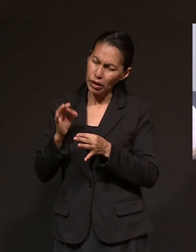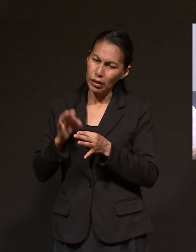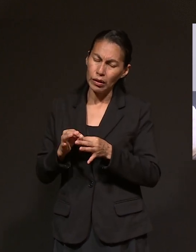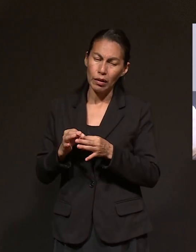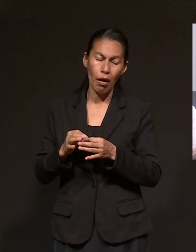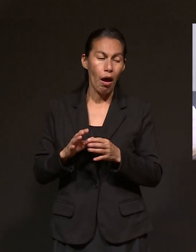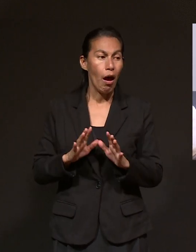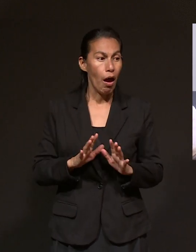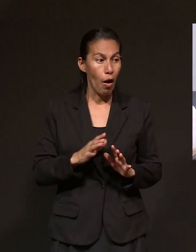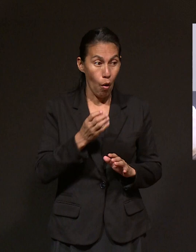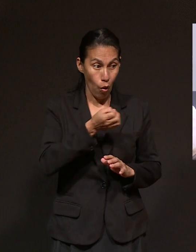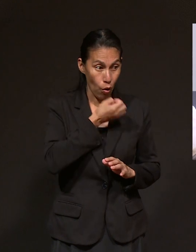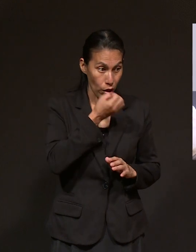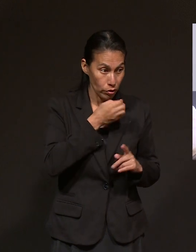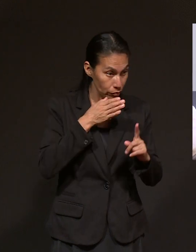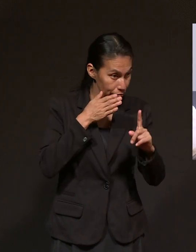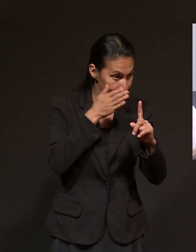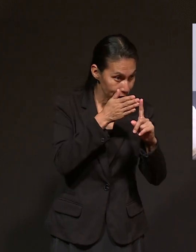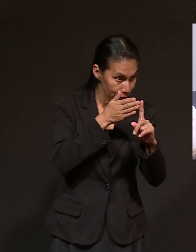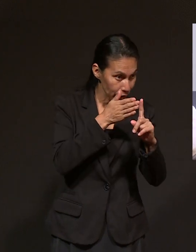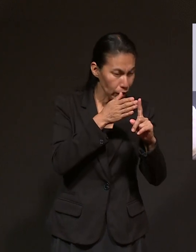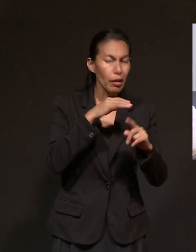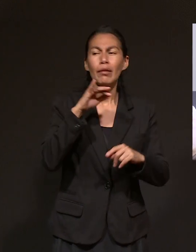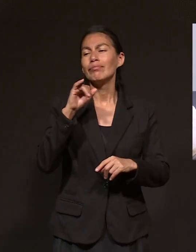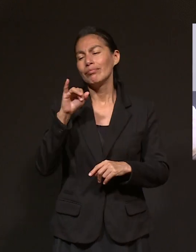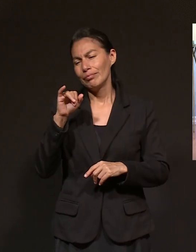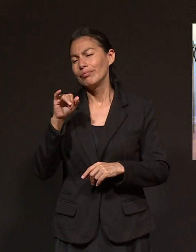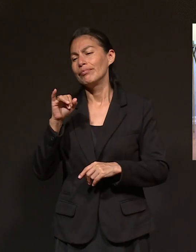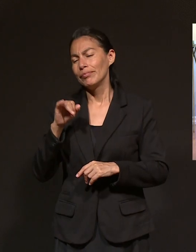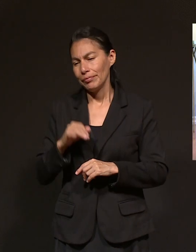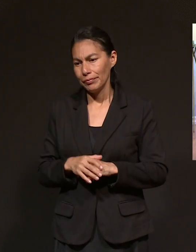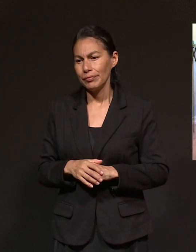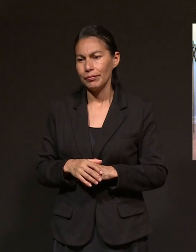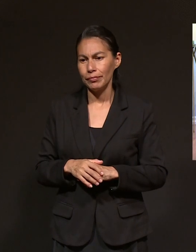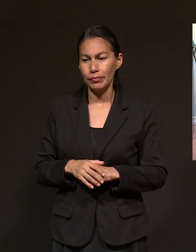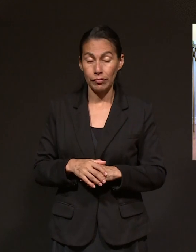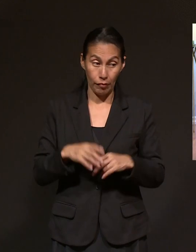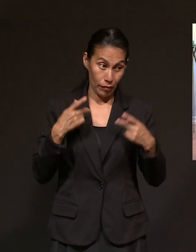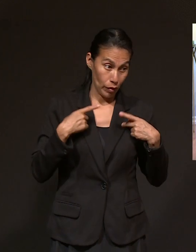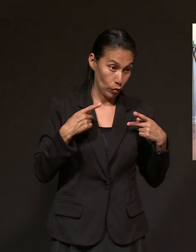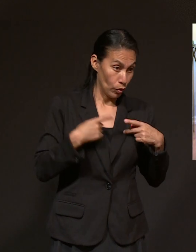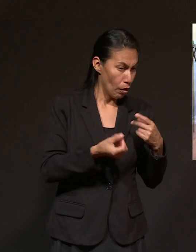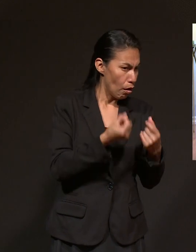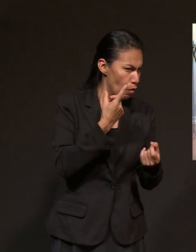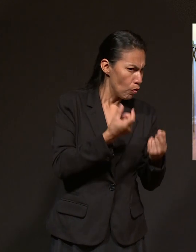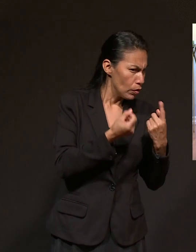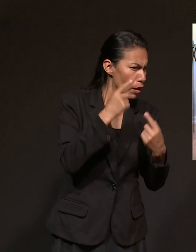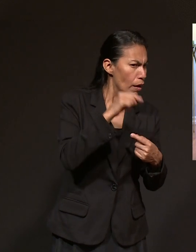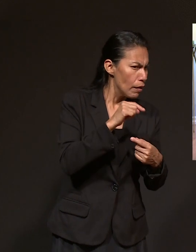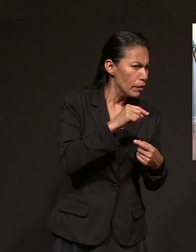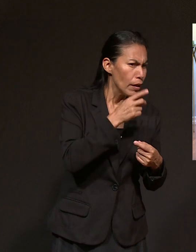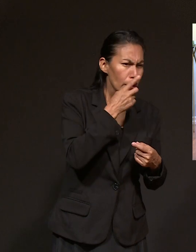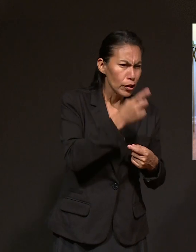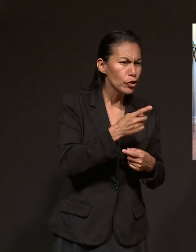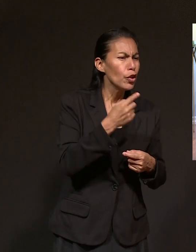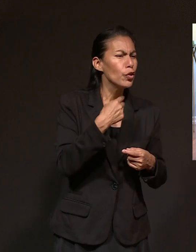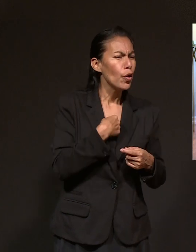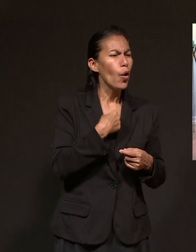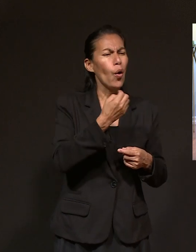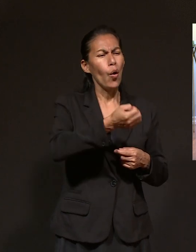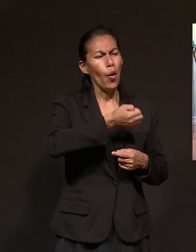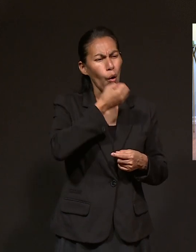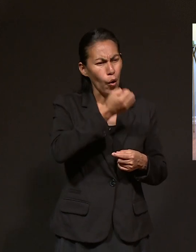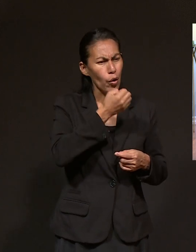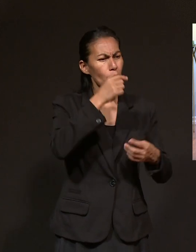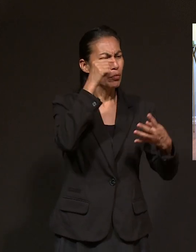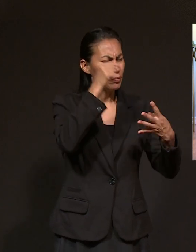O sea, fue una oración bien específica. Específica. Totalmente. Hay personas que en este